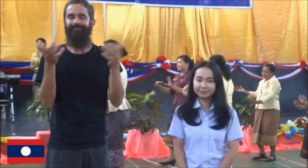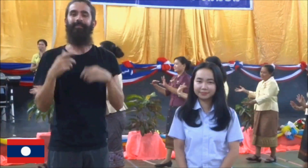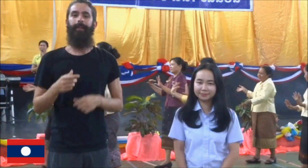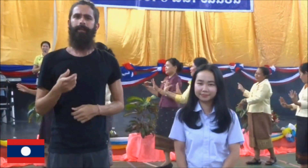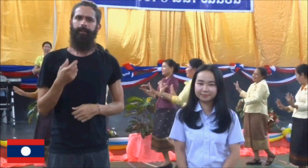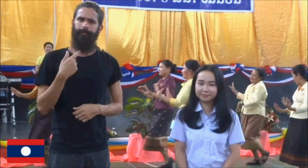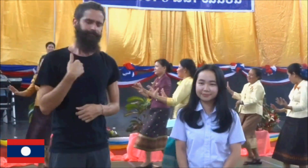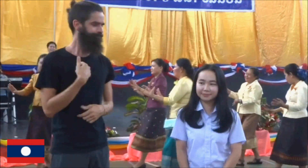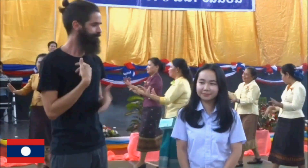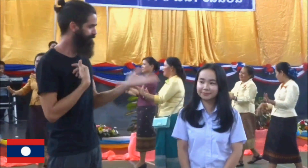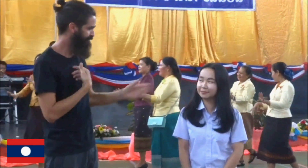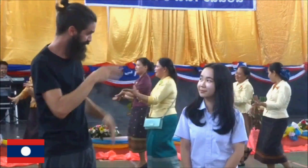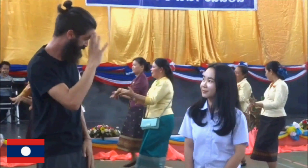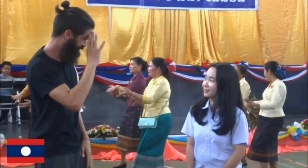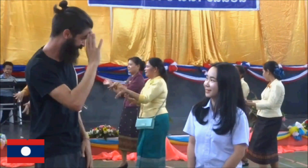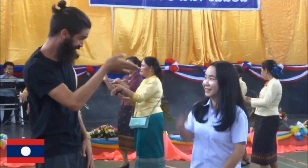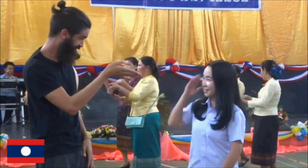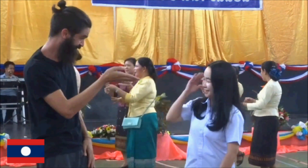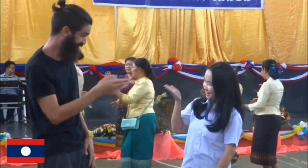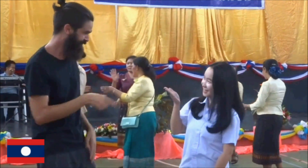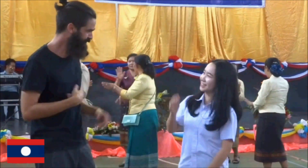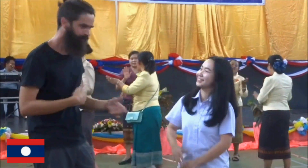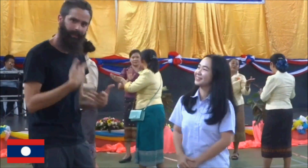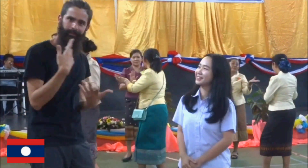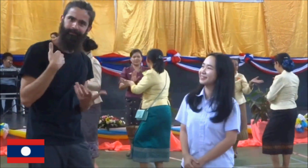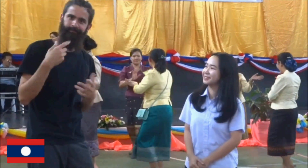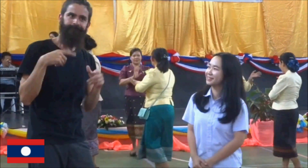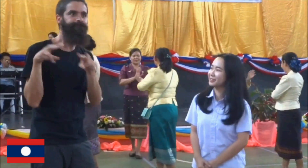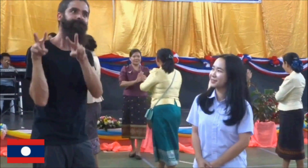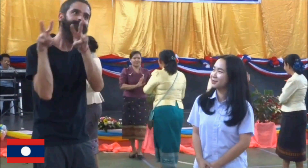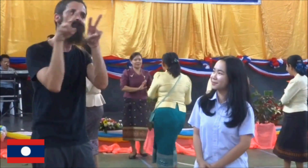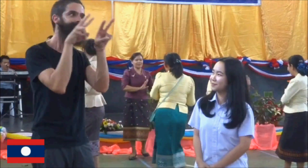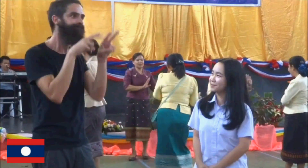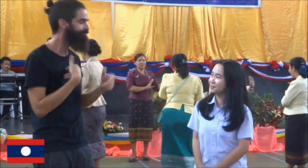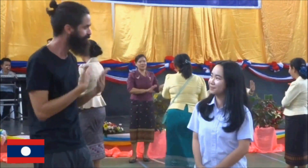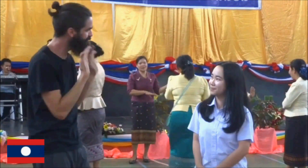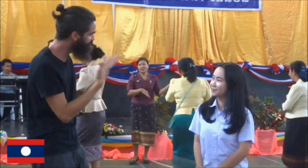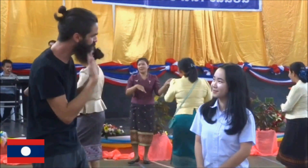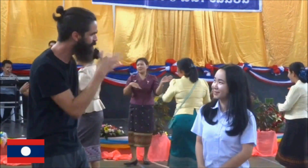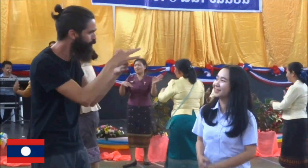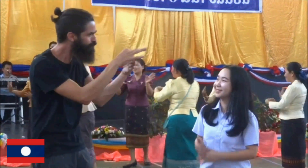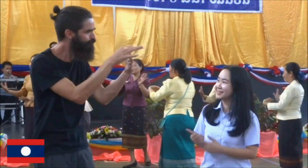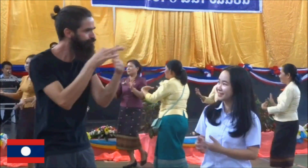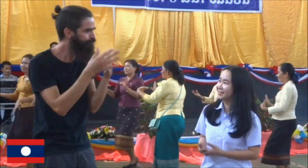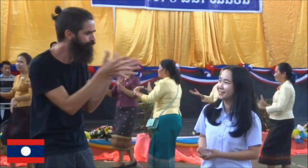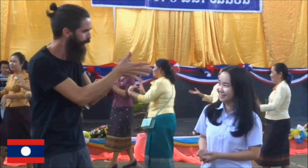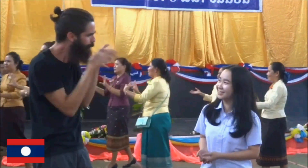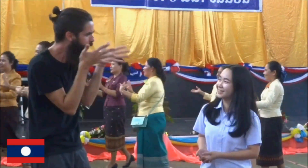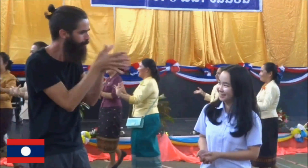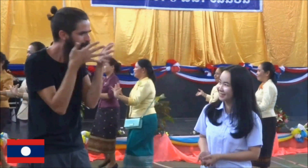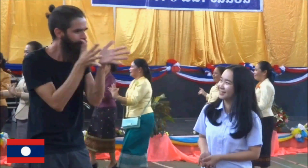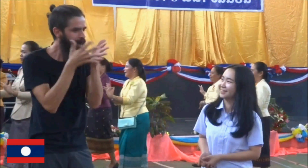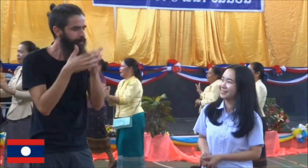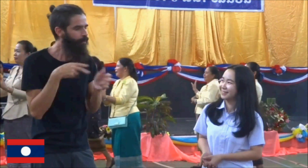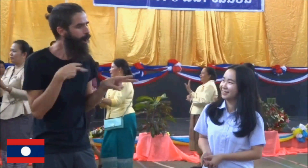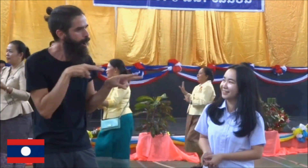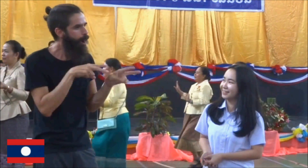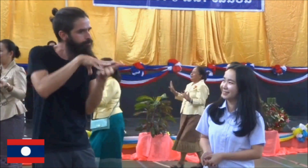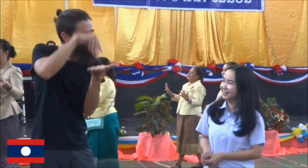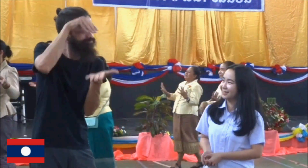qui m'expliquent un petit peu tout. Salut à toi. Alors, tu me fais visiter, donc merci beaucoup, c'est très gentil. Tu m'expliques beaucoup de